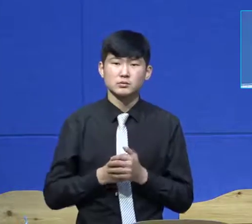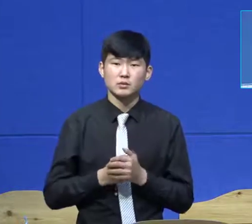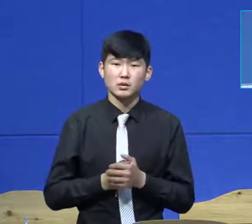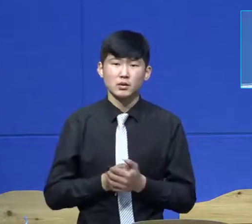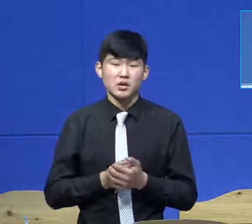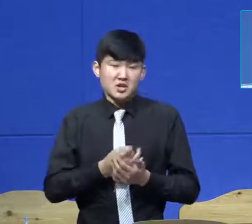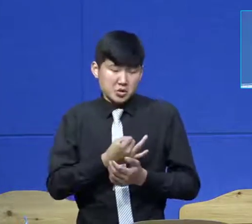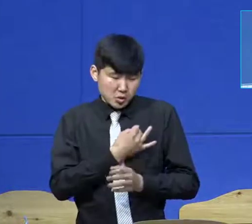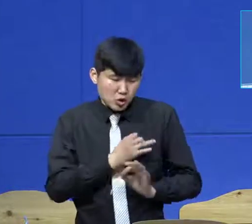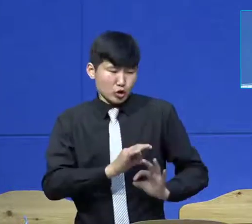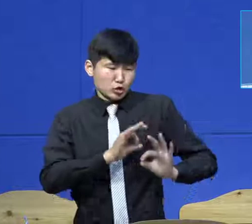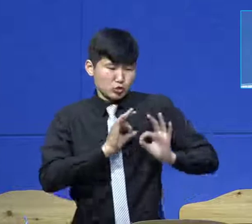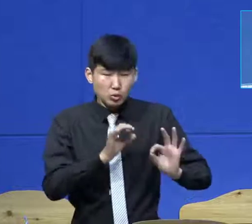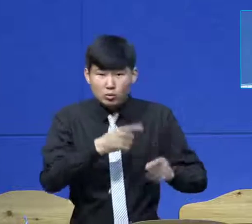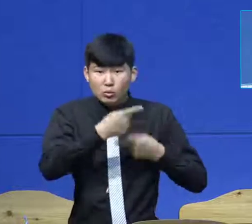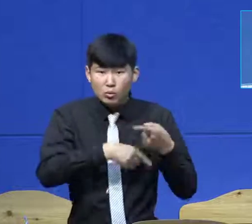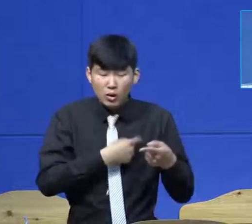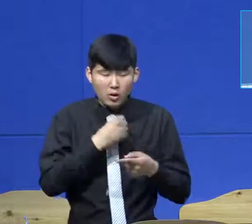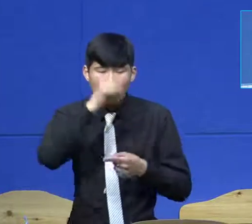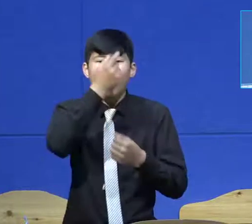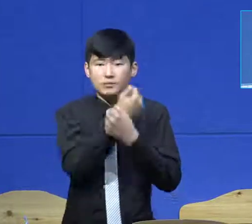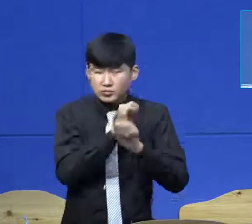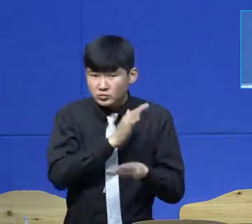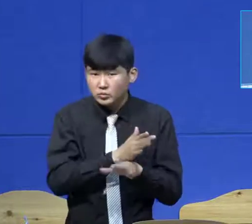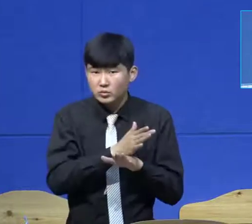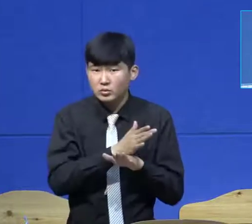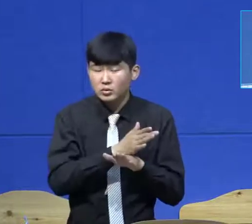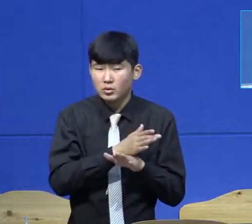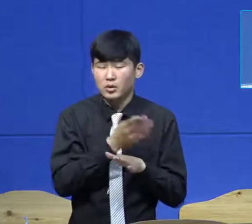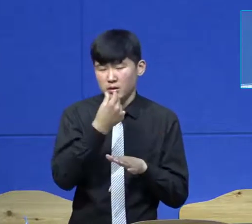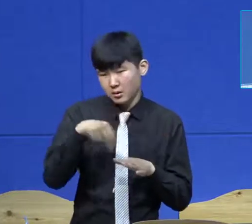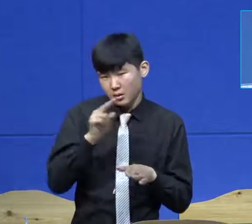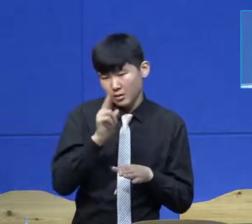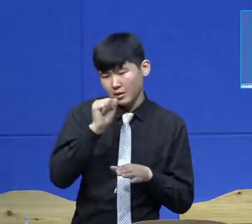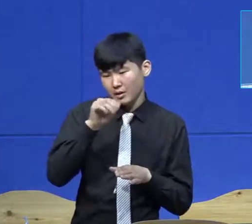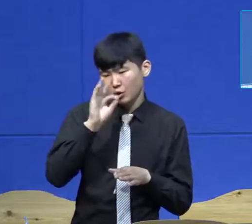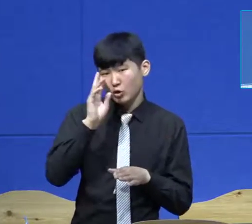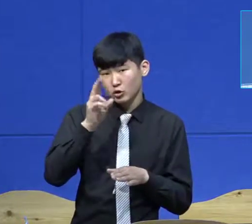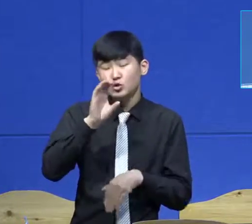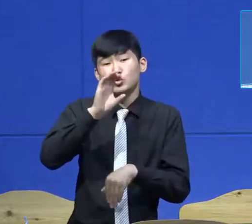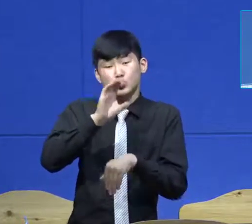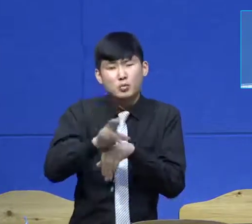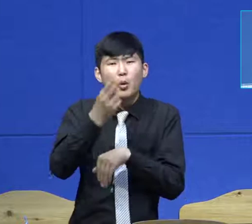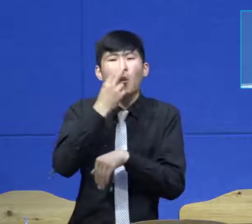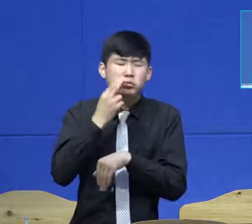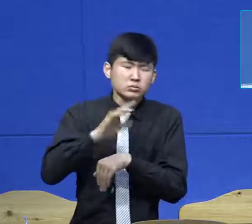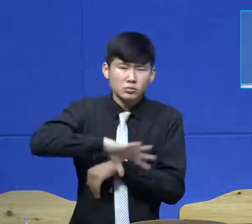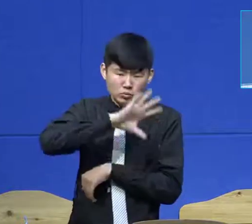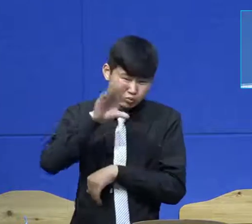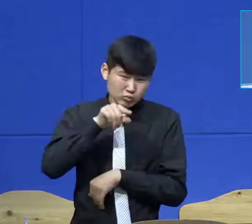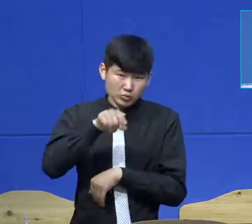Итгэлээр зүвтгэгднө гэдгийг ухаарад аврагдсан. Тэгээд католик сүмийн тэр худал хуурмаг